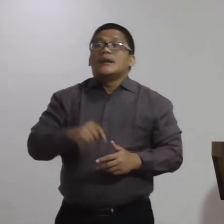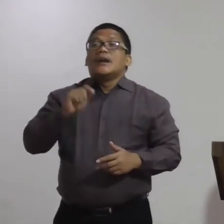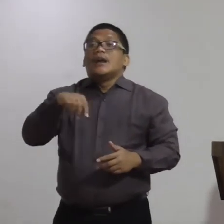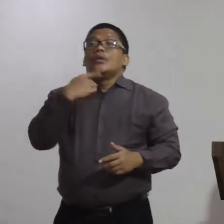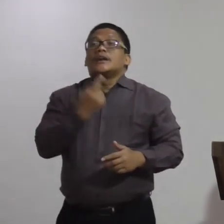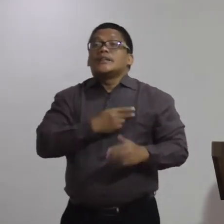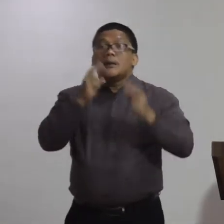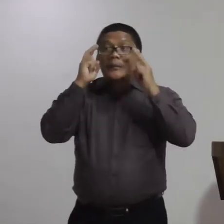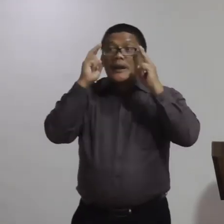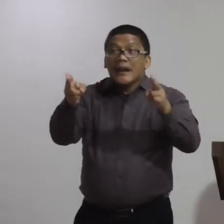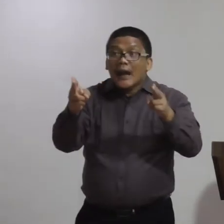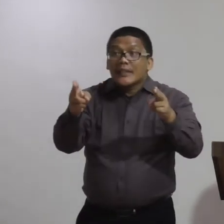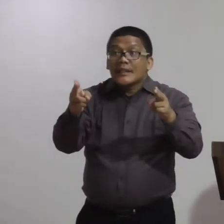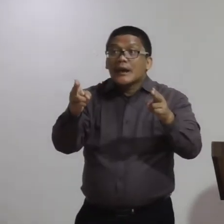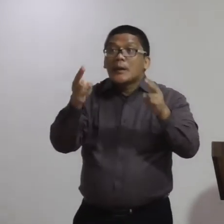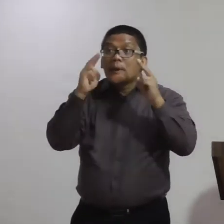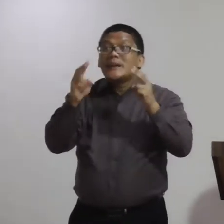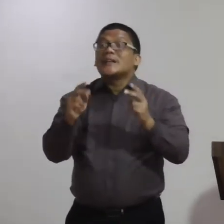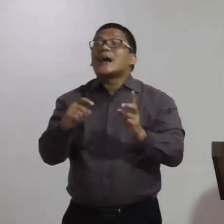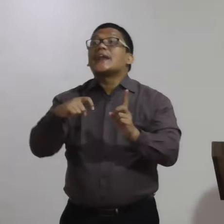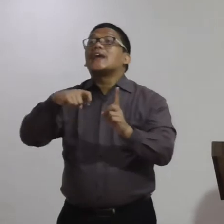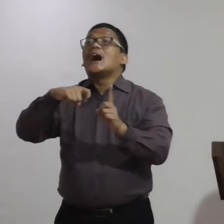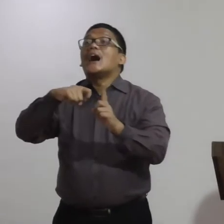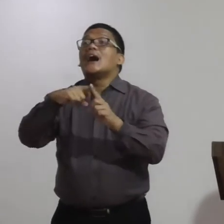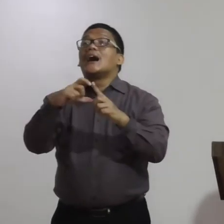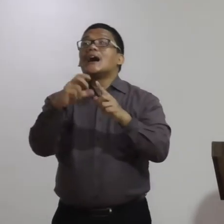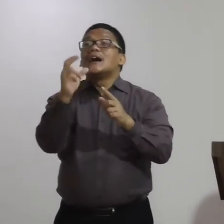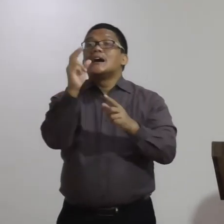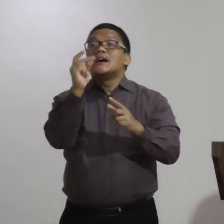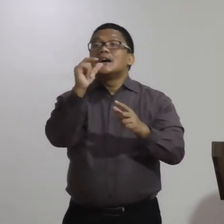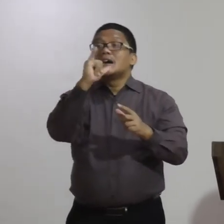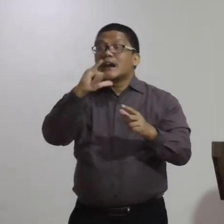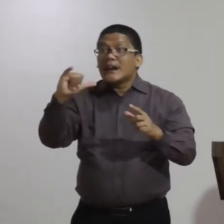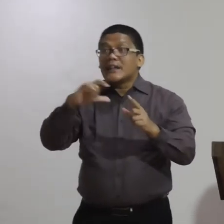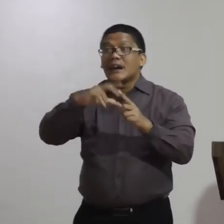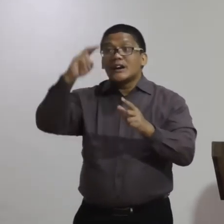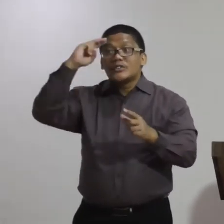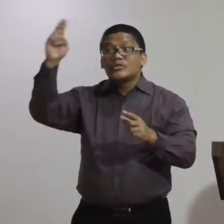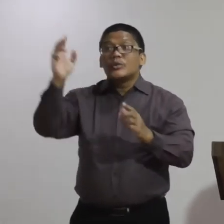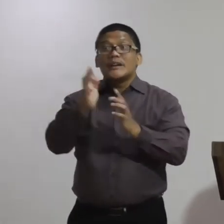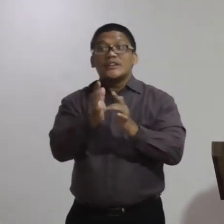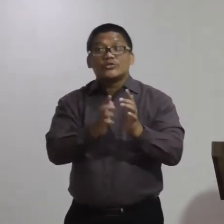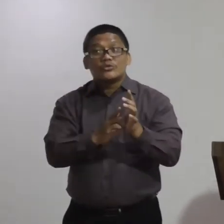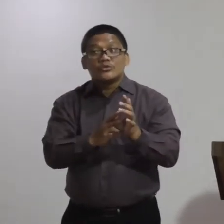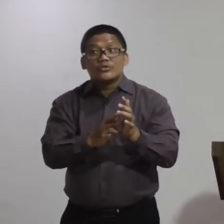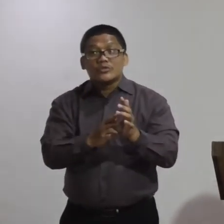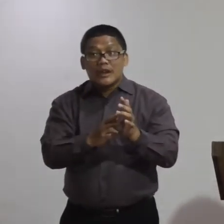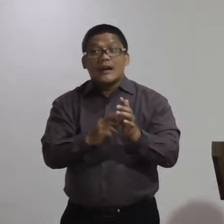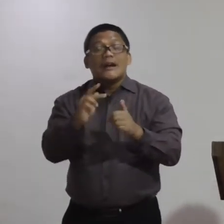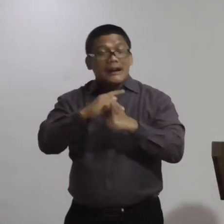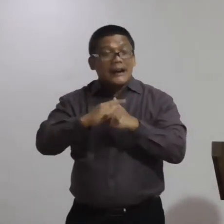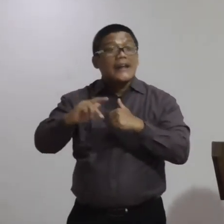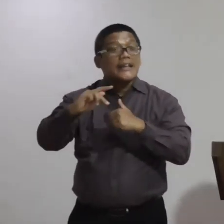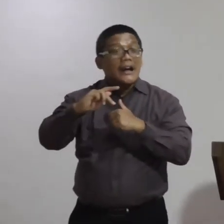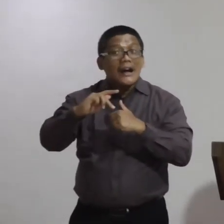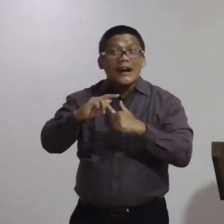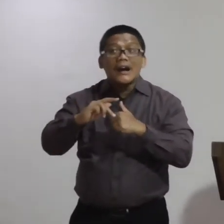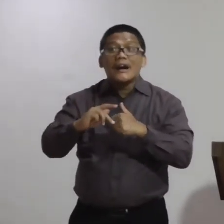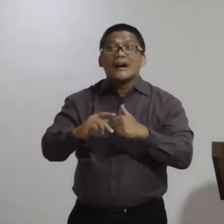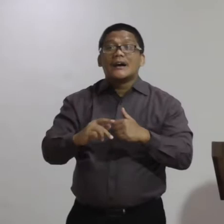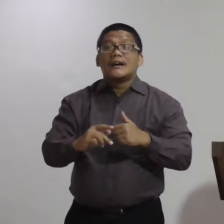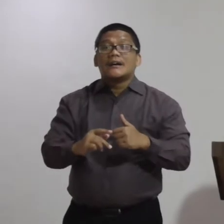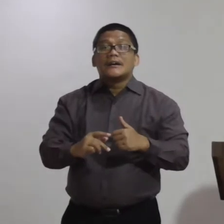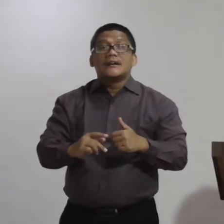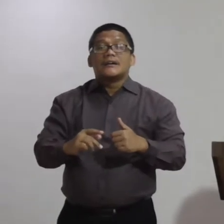Tuhan Yesus, maka untuk mengangkat kita menjadi warga kerajaan Allah bukan menjadi perkara yang sederhana,